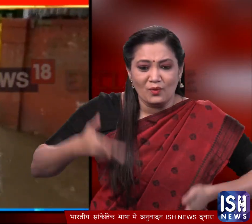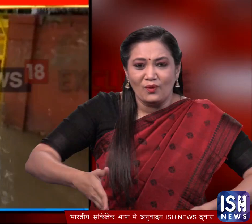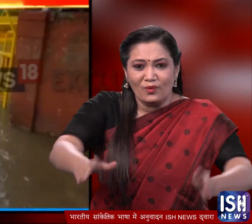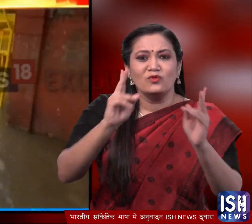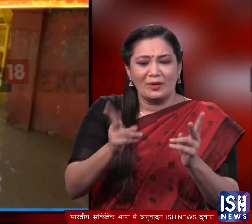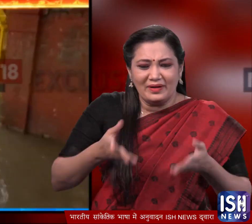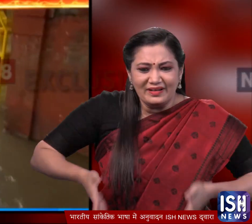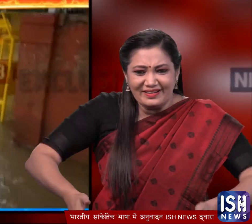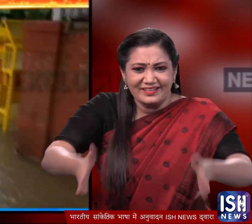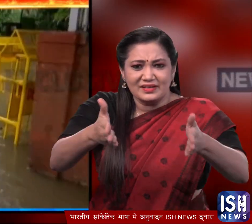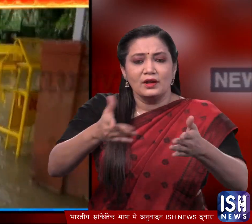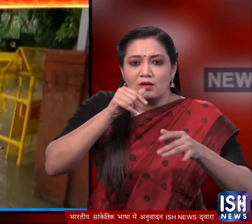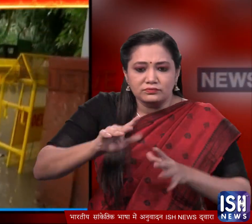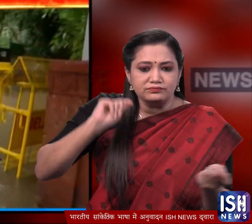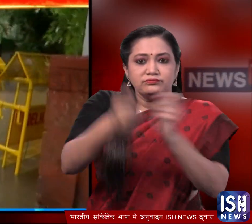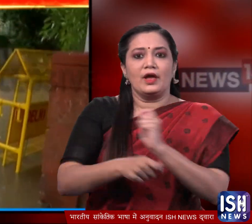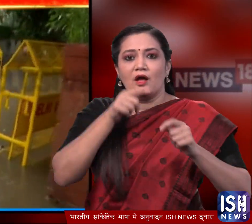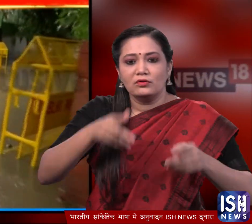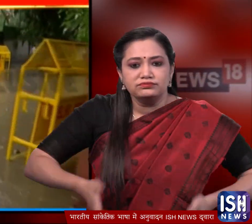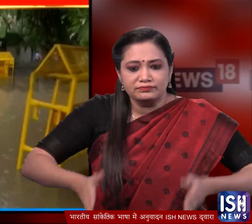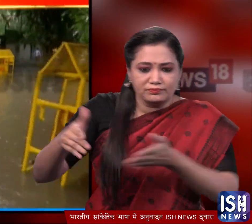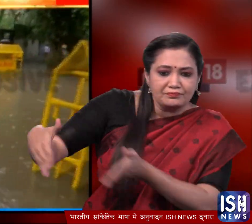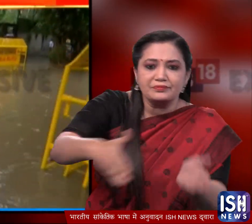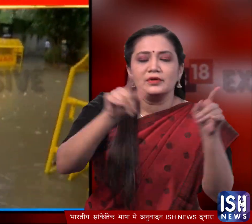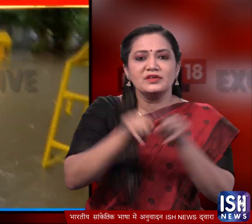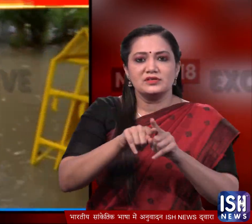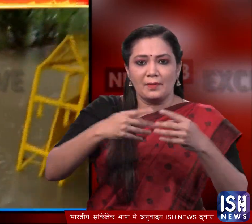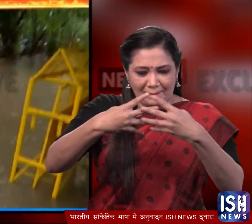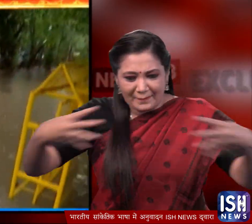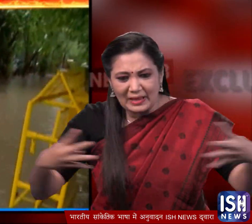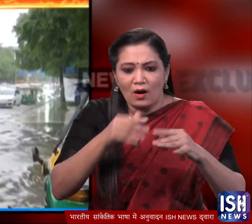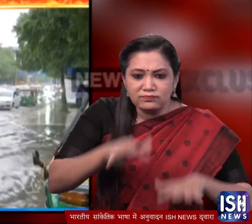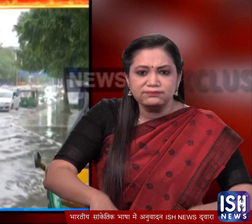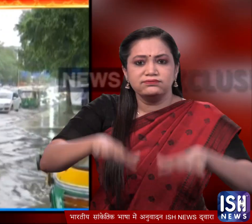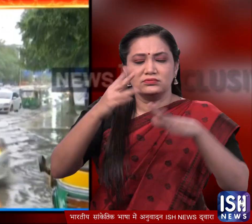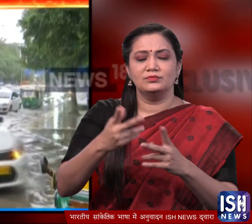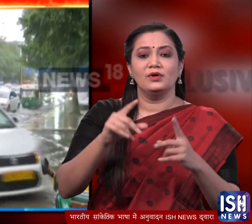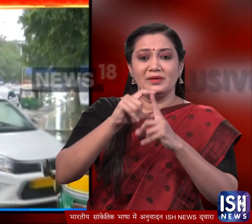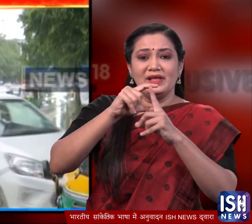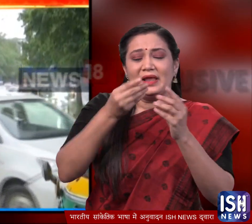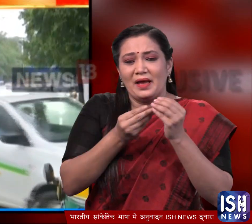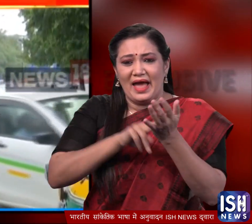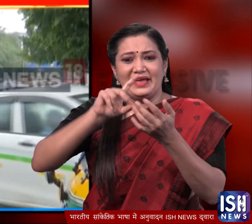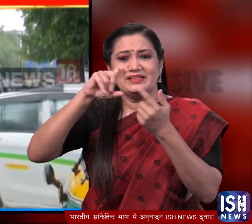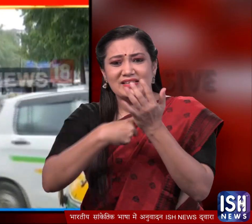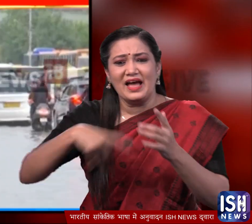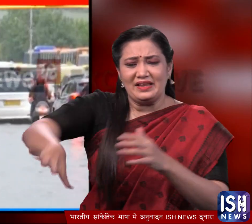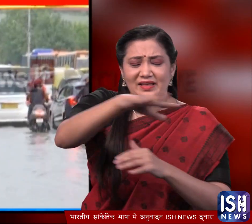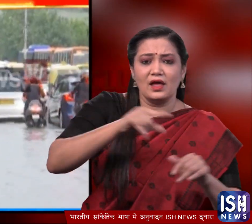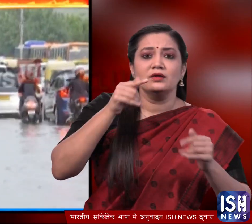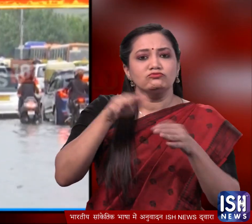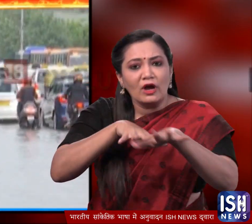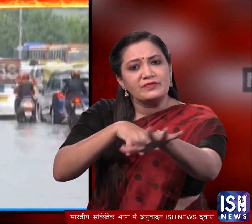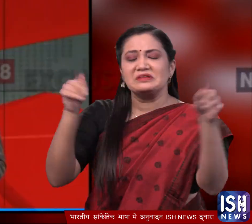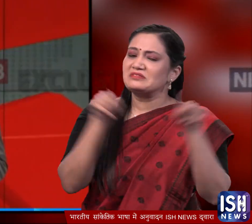है, आम रास्ता भी, वो भी इस वक्त तालाब बन चुका है। ये देखिए, बैरिकेड जो है वो पानी में डूबे हुए हैं। दिल्ली एनसीआर में बारिश शुरू हुई तो इसका असर